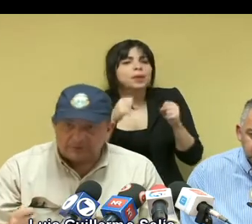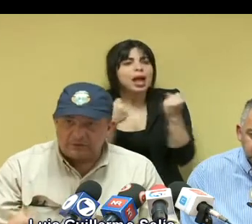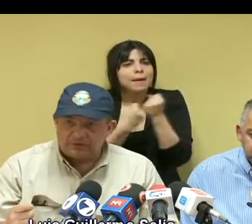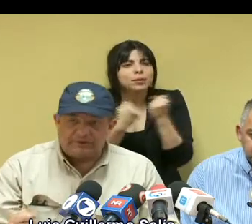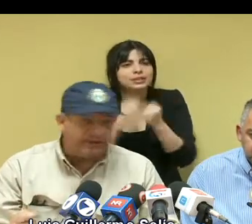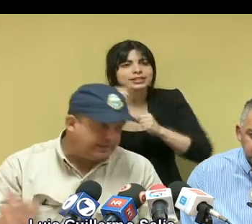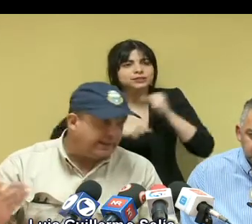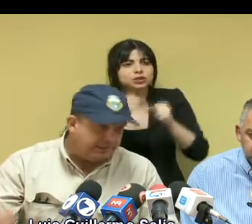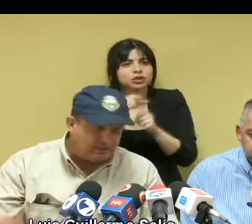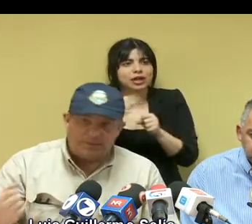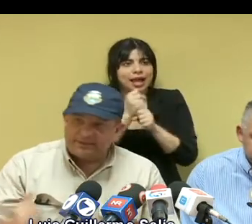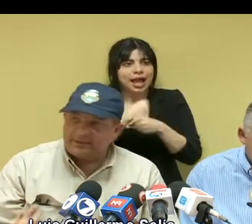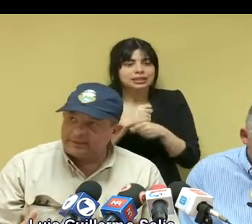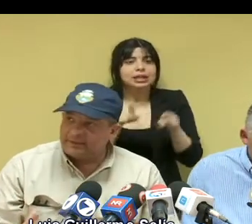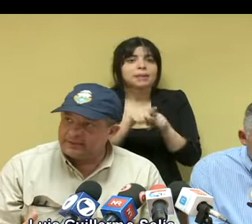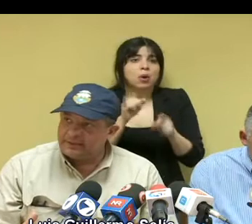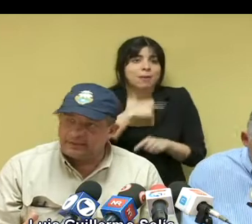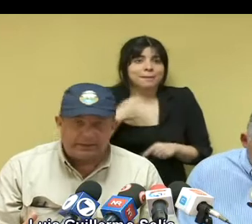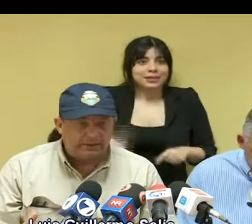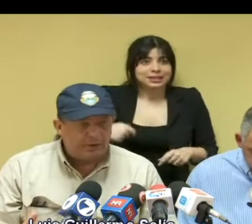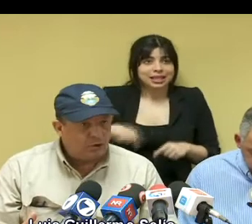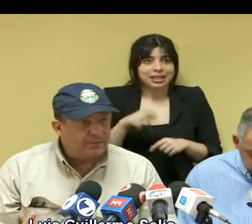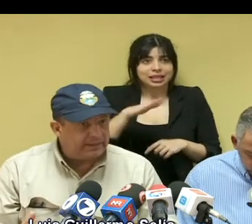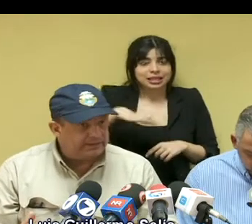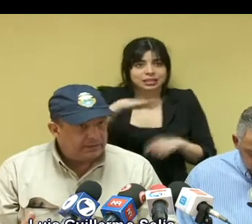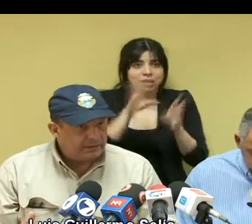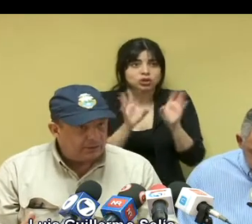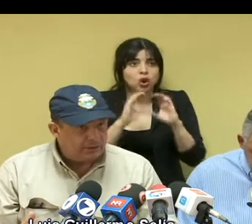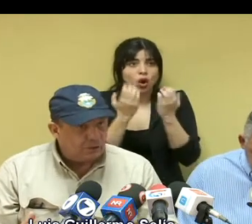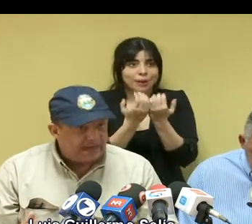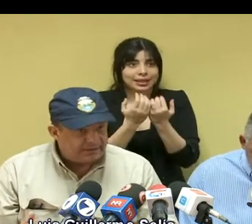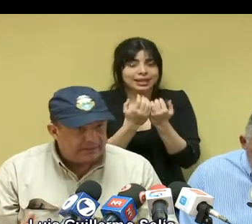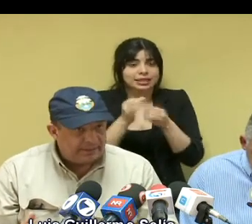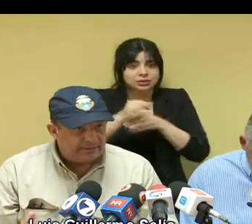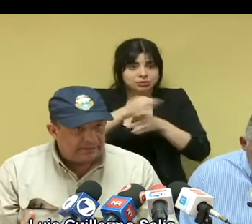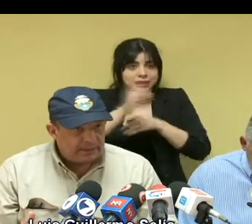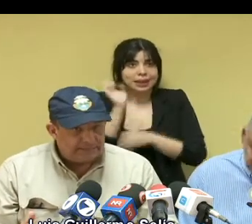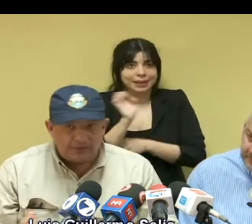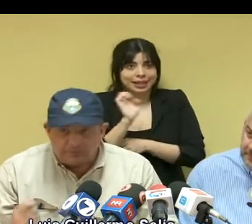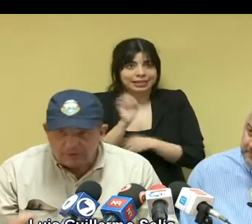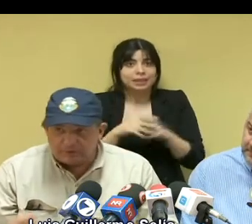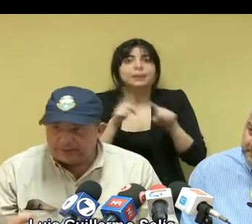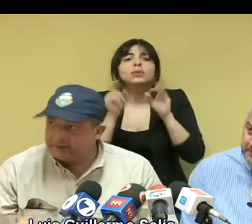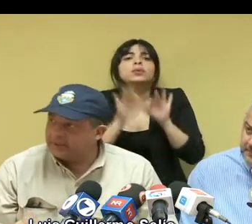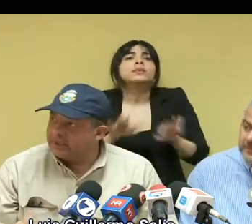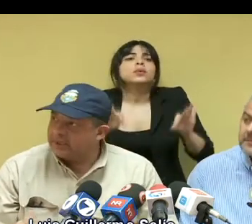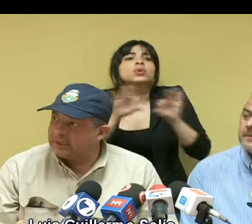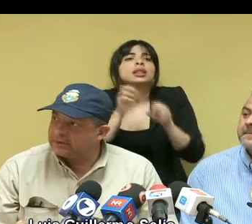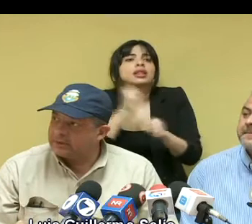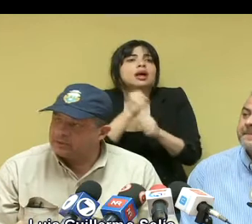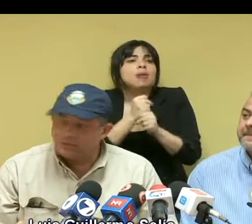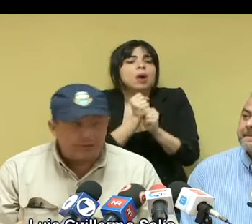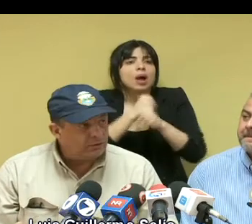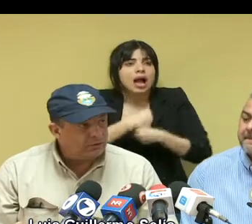apoyar los esfuerzos que realizan, además como presidentas y presidentes de los comités locales de emergencias. Pero es muy importante el trabajo que